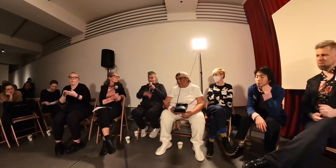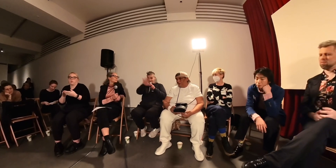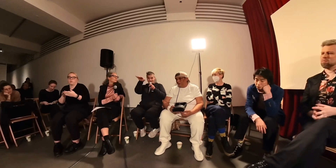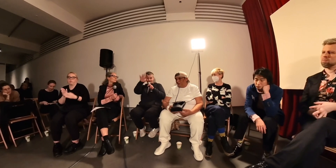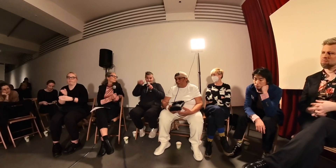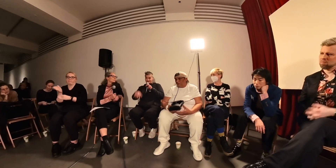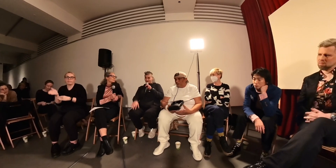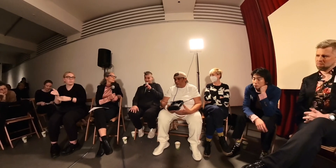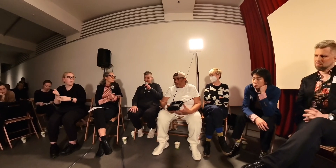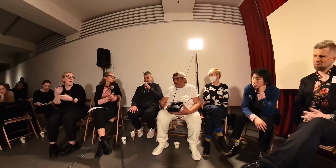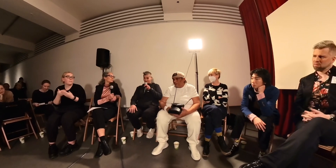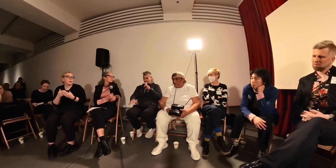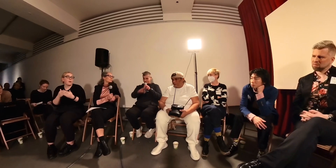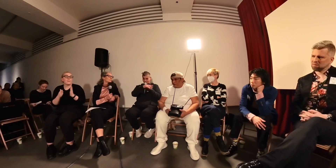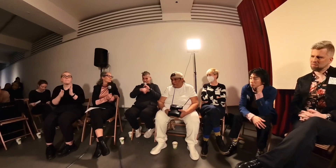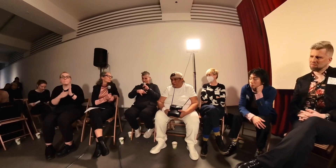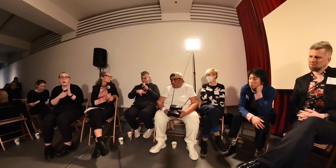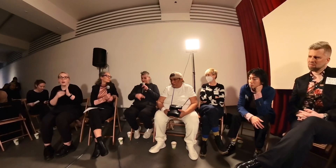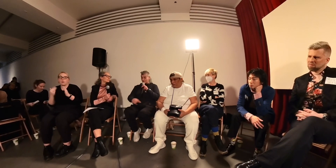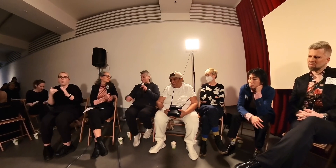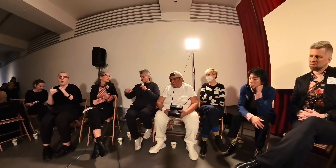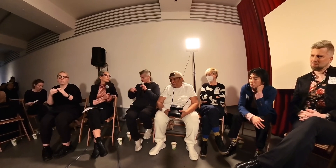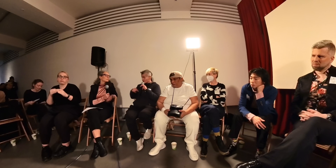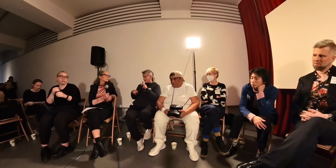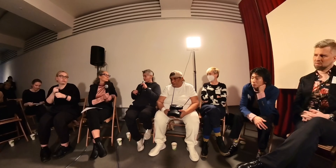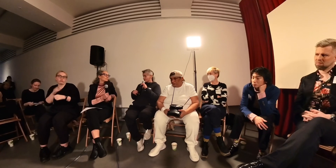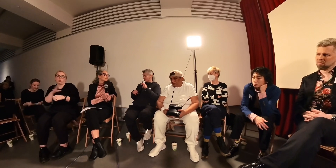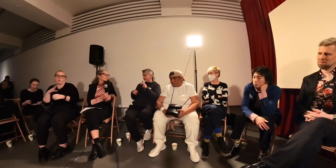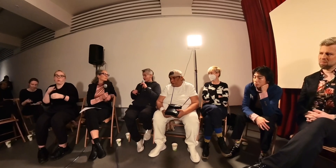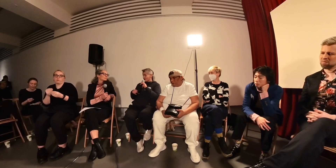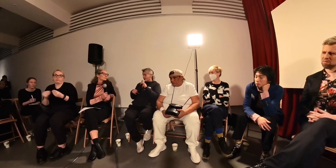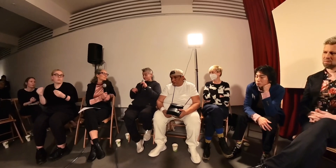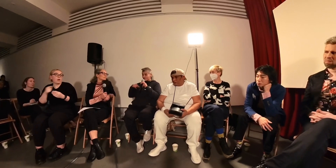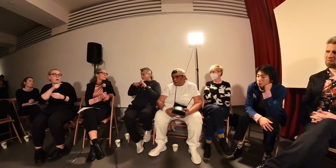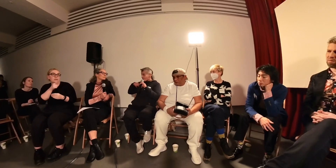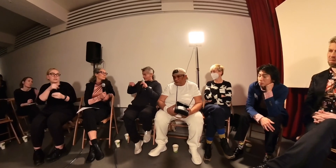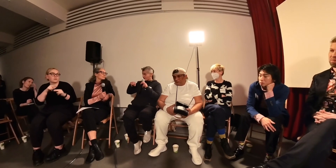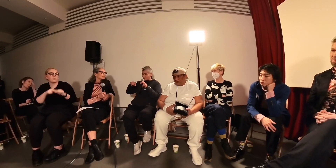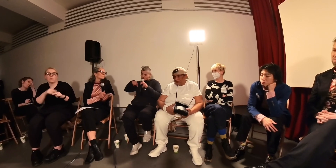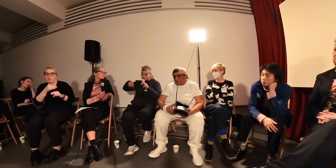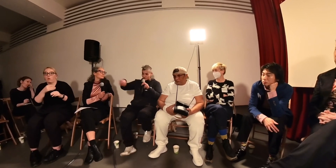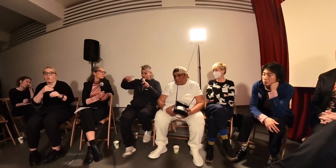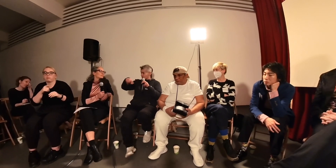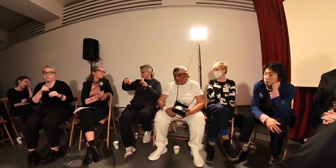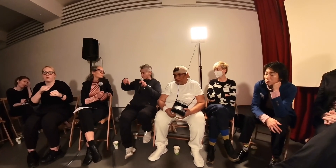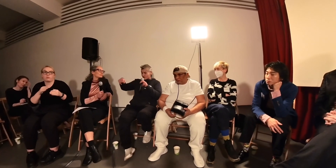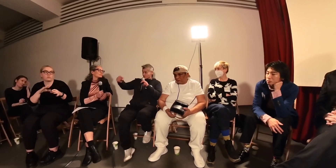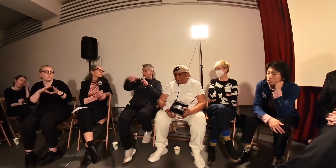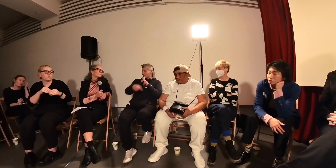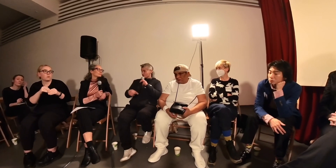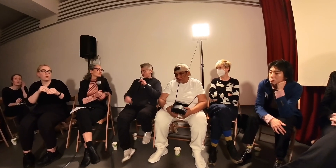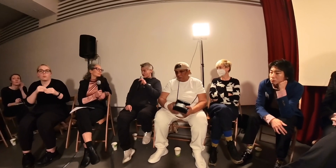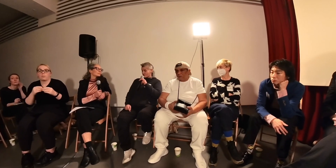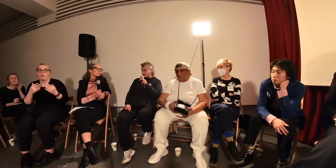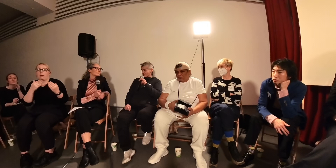vlastně Magdička tam byla mezi lidma a my všichni s holkama jsme byli před tou galerií. A to jsme tam fakt jenom vešli, otočili se na